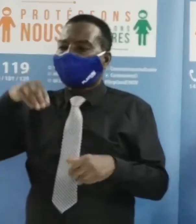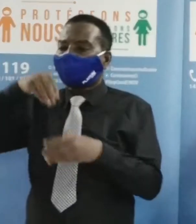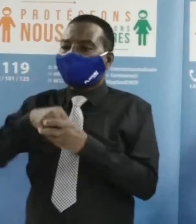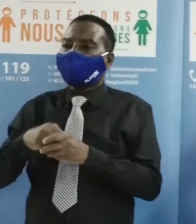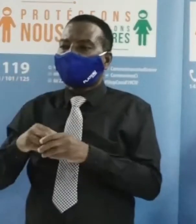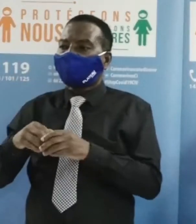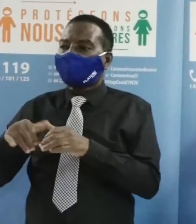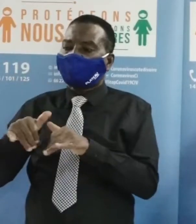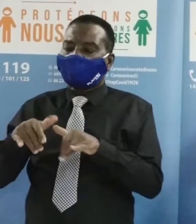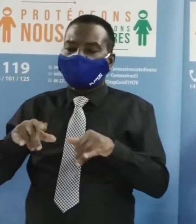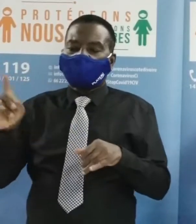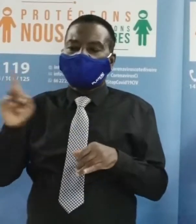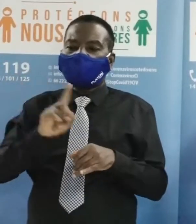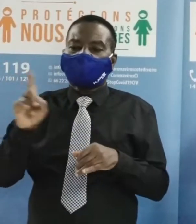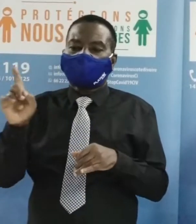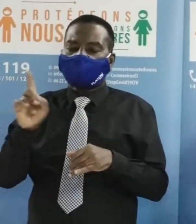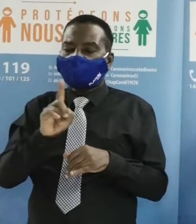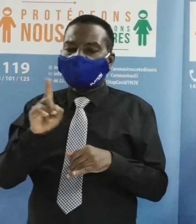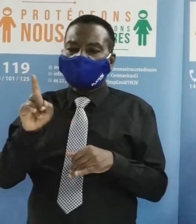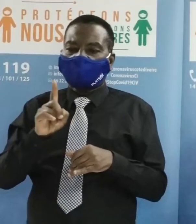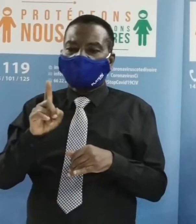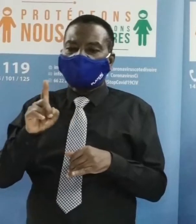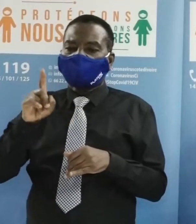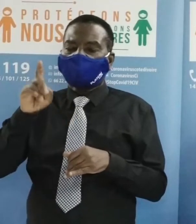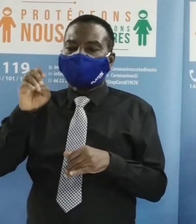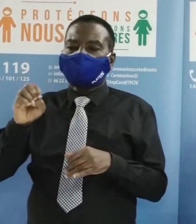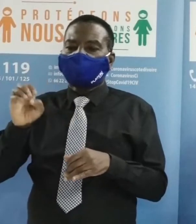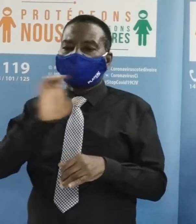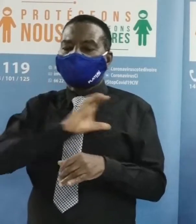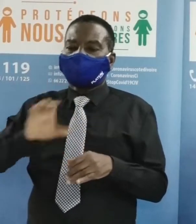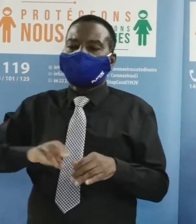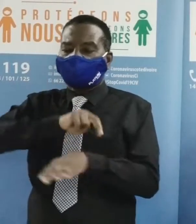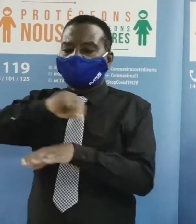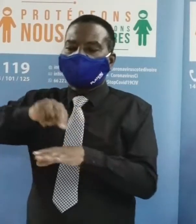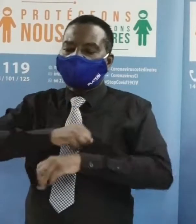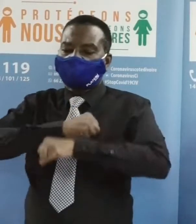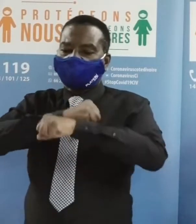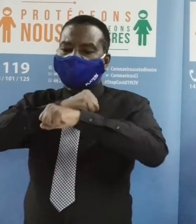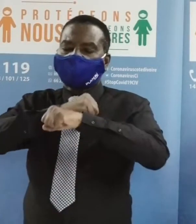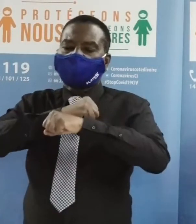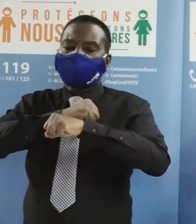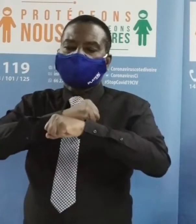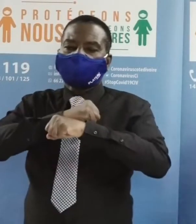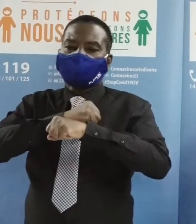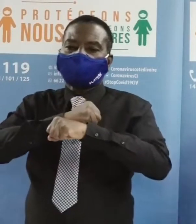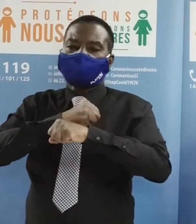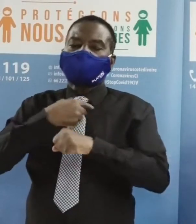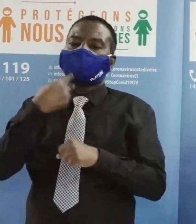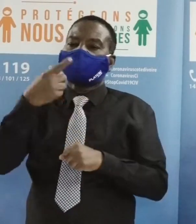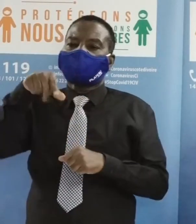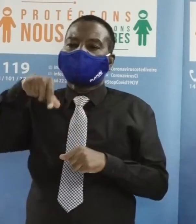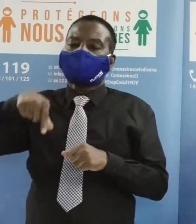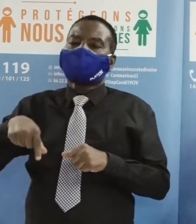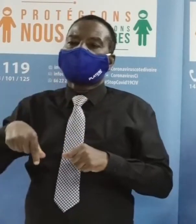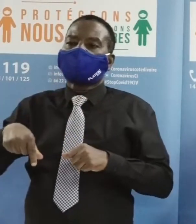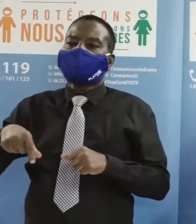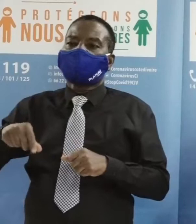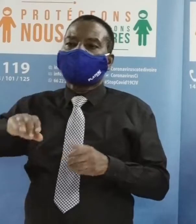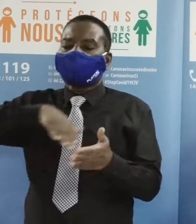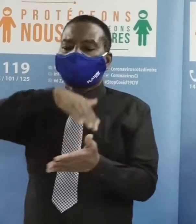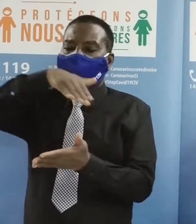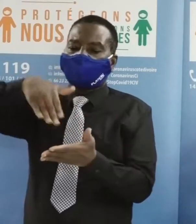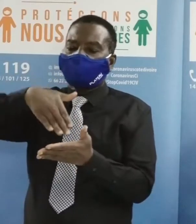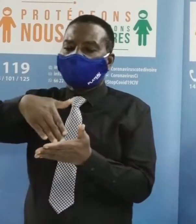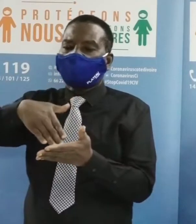la mesure où le conseil mais sur l sécurité dit que l'épicentre